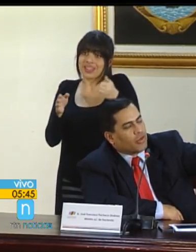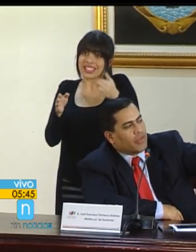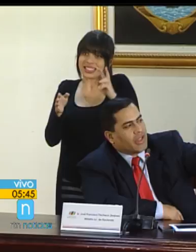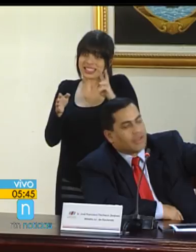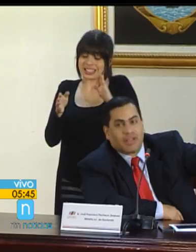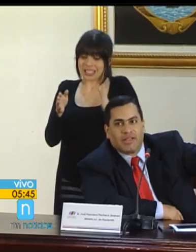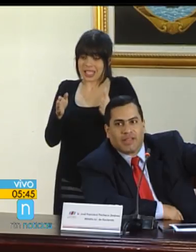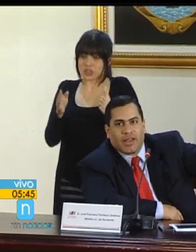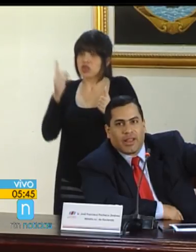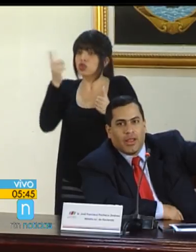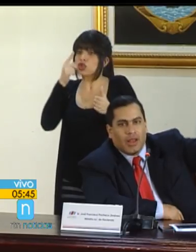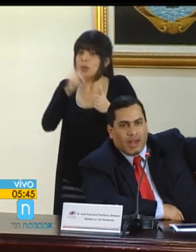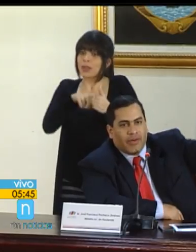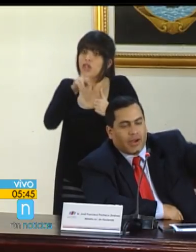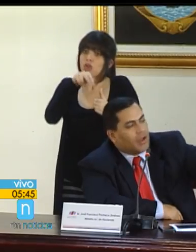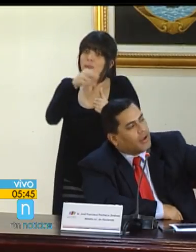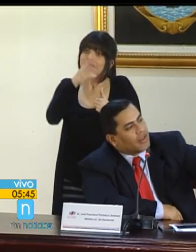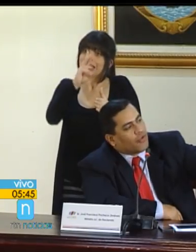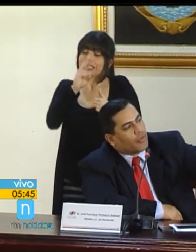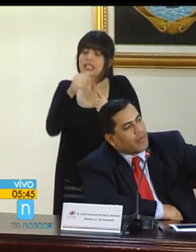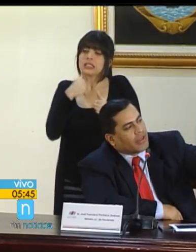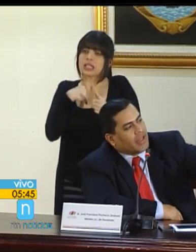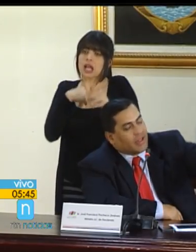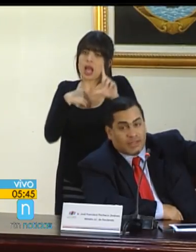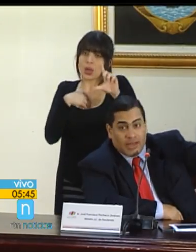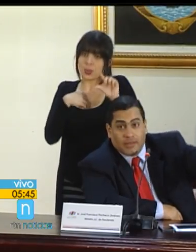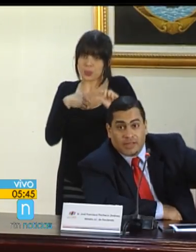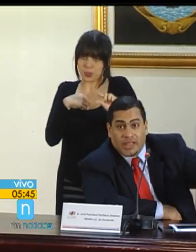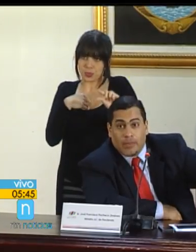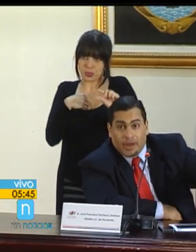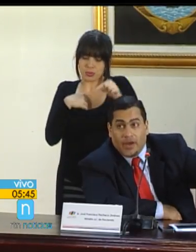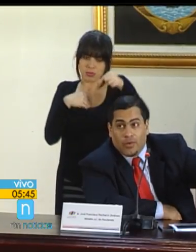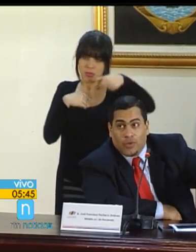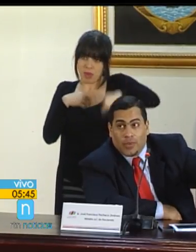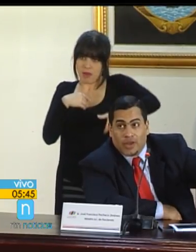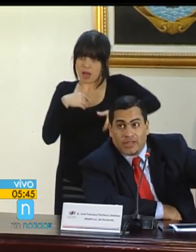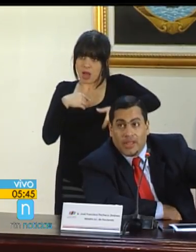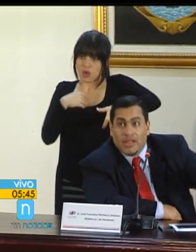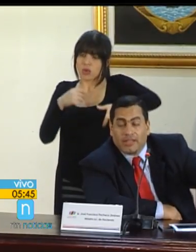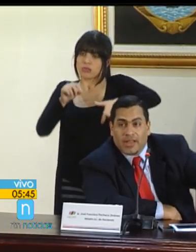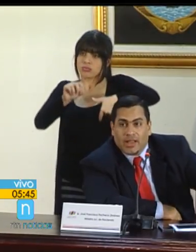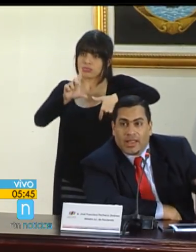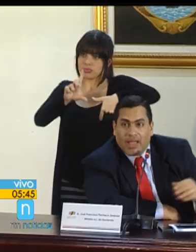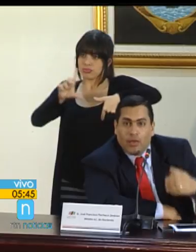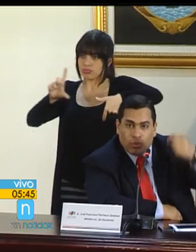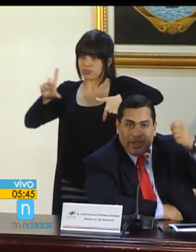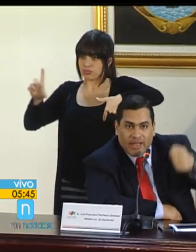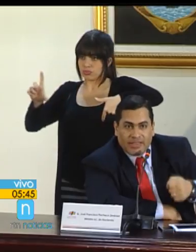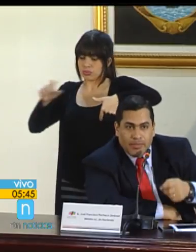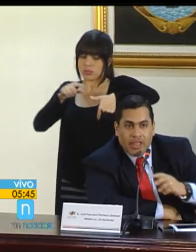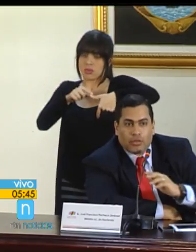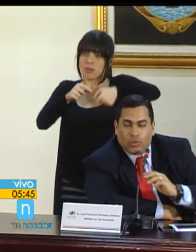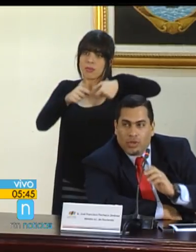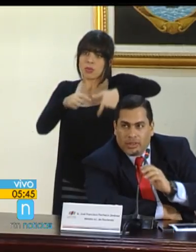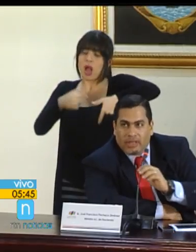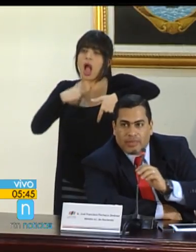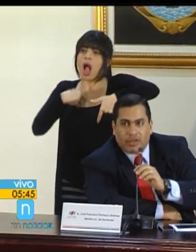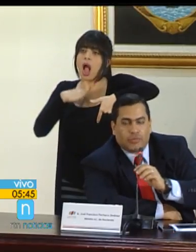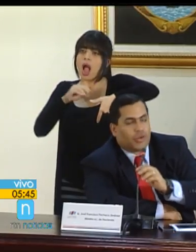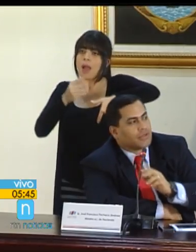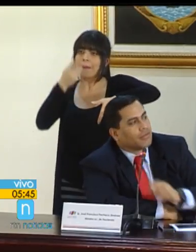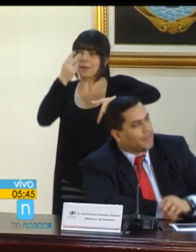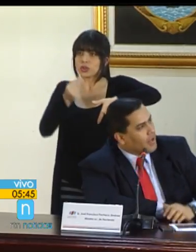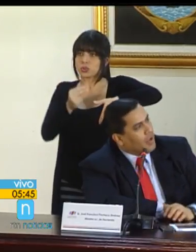solamente el 2016 tiene la barra de forma invertida, es decir, se tira para abajo, pongámosle así, señal de que hay un decrecimiento de